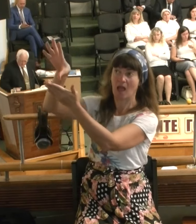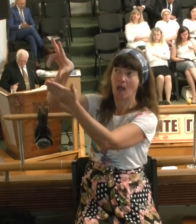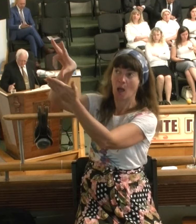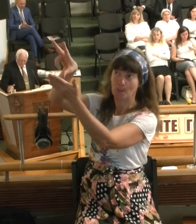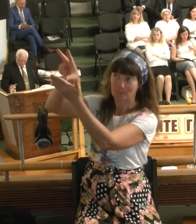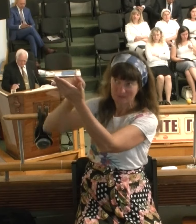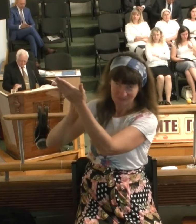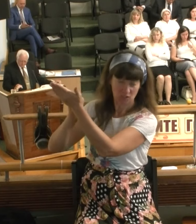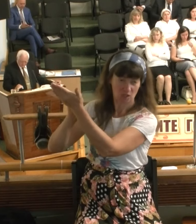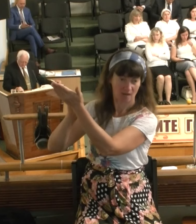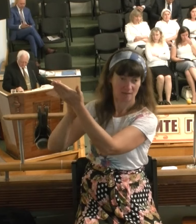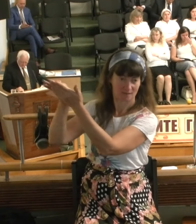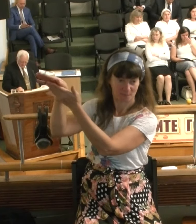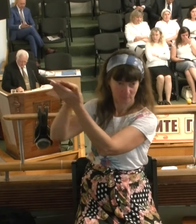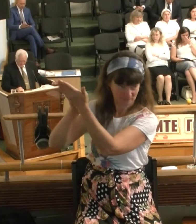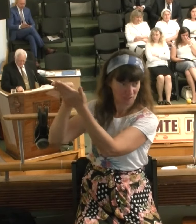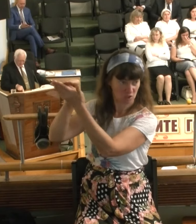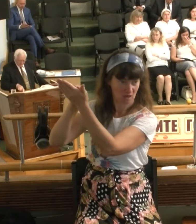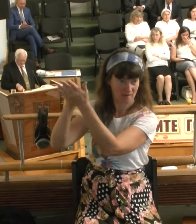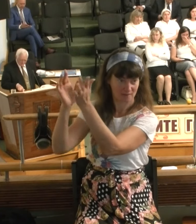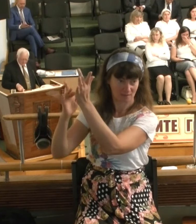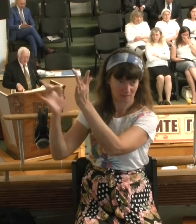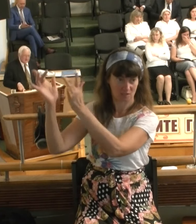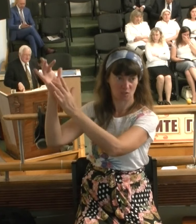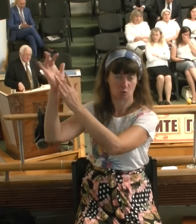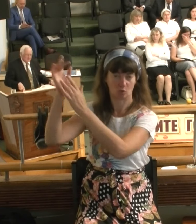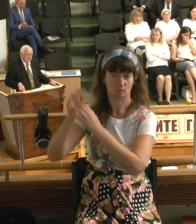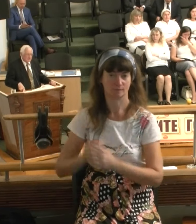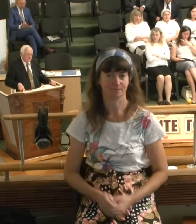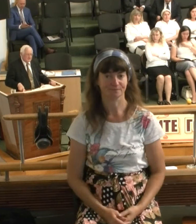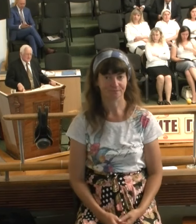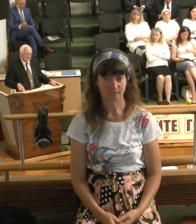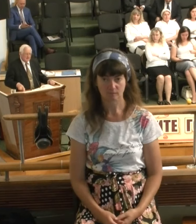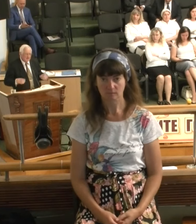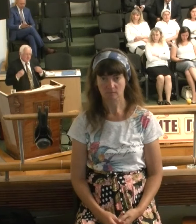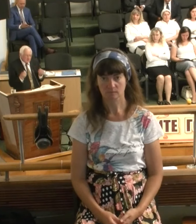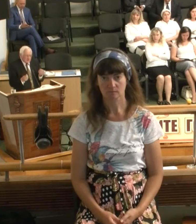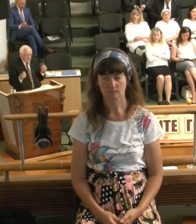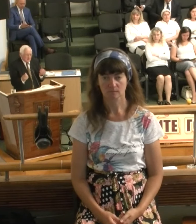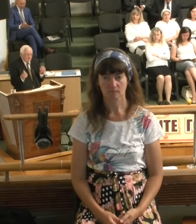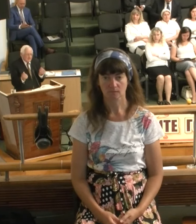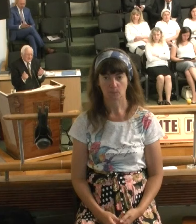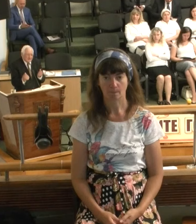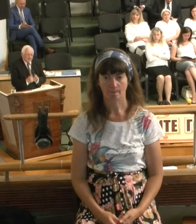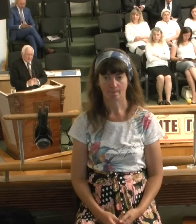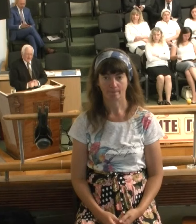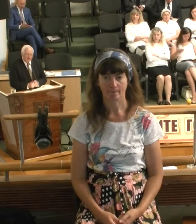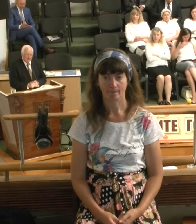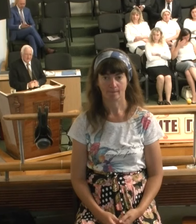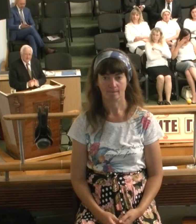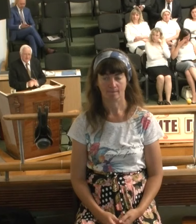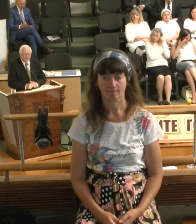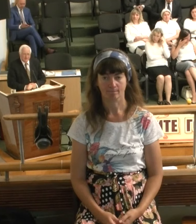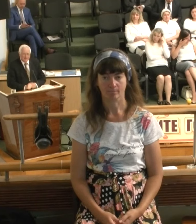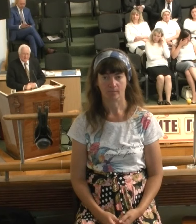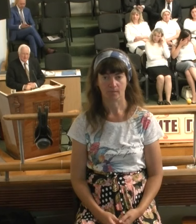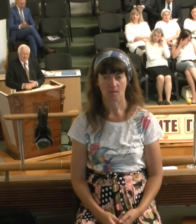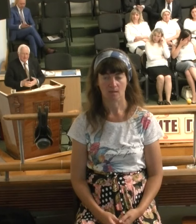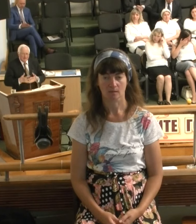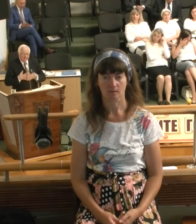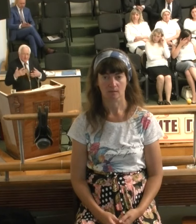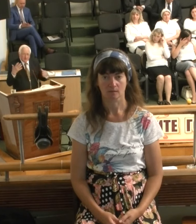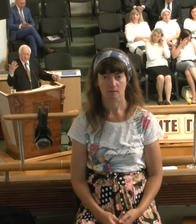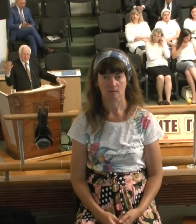3 глава, с 15 стиха по 18, Петр пишет. Петр, который близко был, видел все